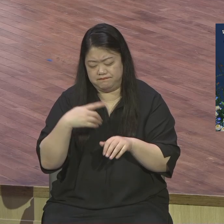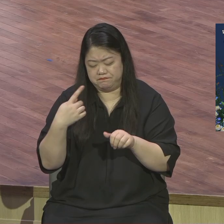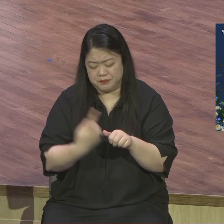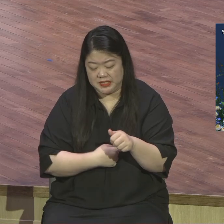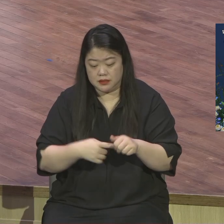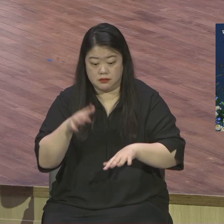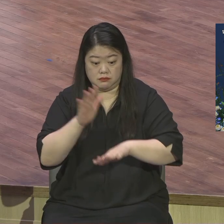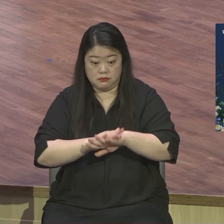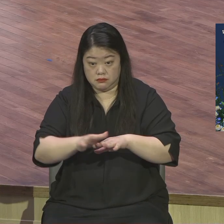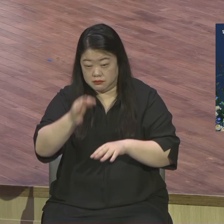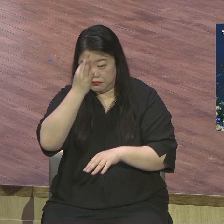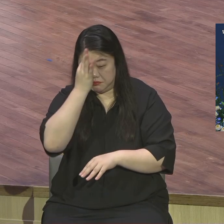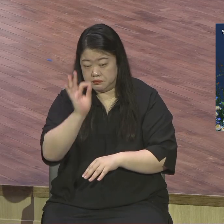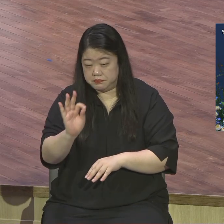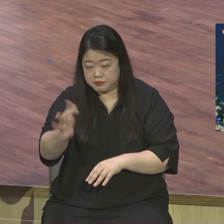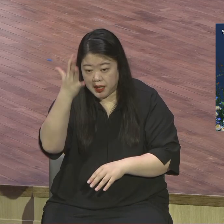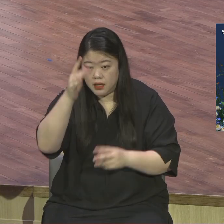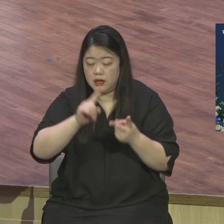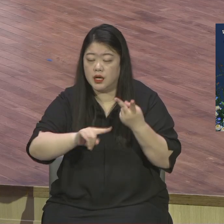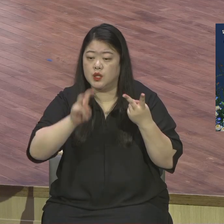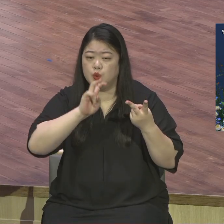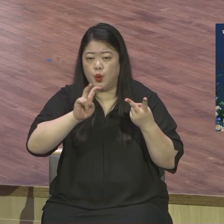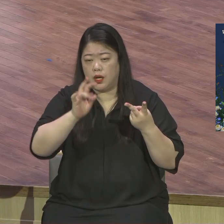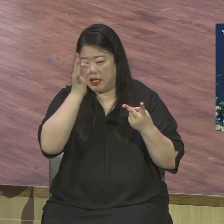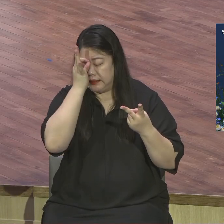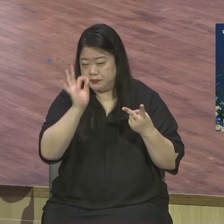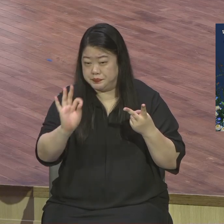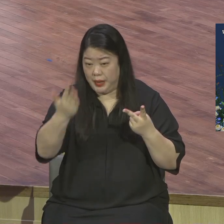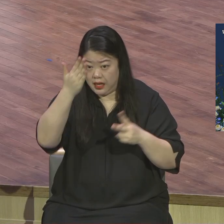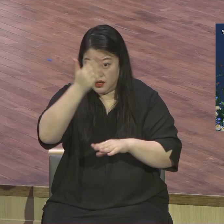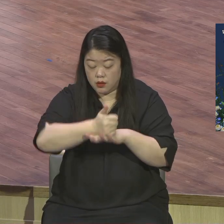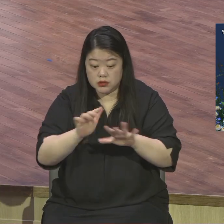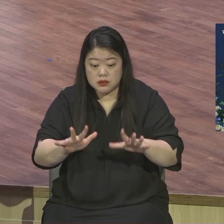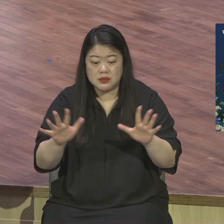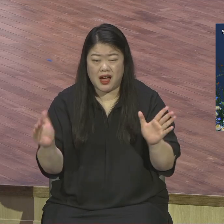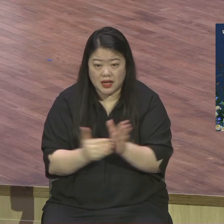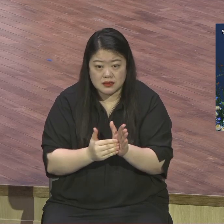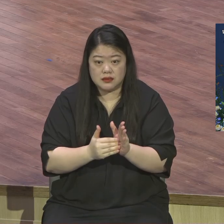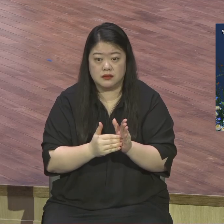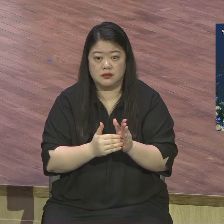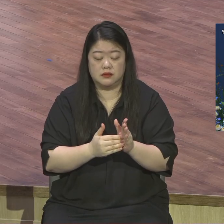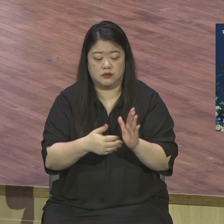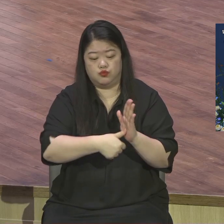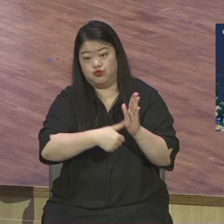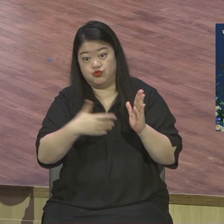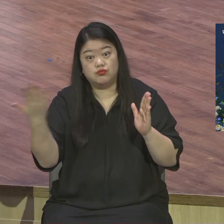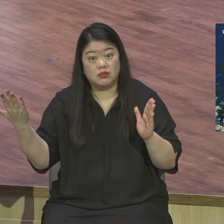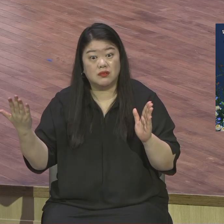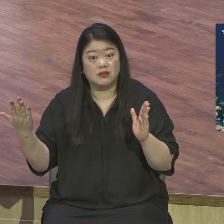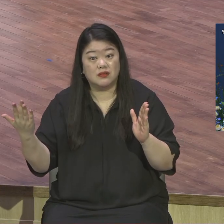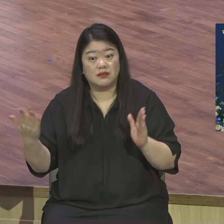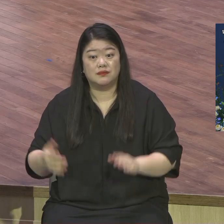비틀즈가 한 시대에 풍미한 밴드가 됐는데 이렇게 뭐요? 이 사람들은